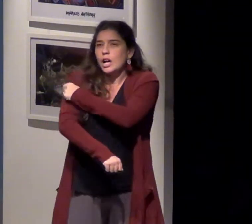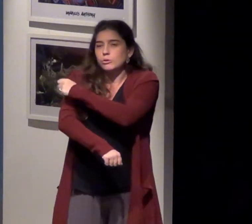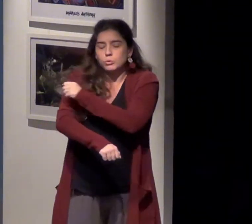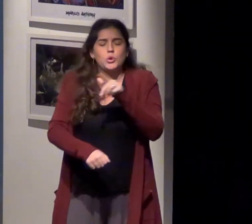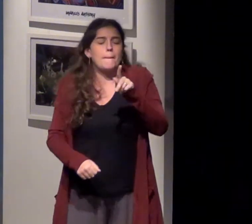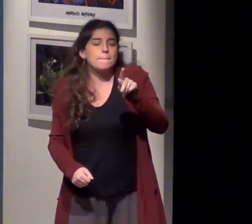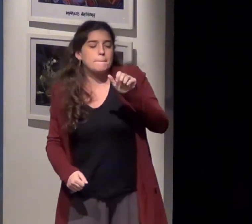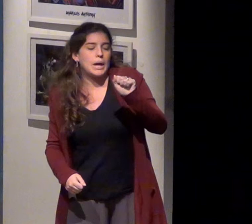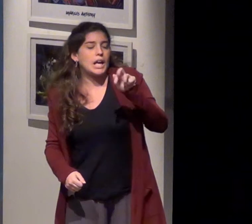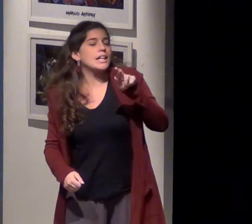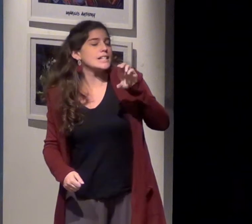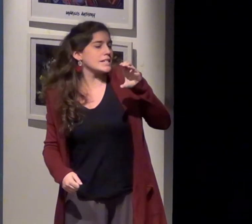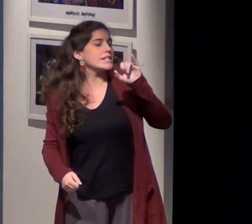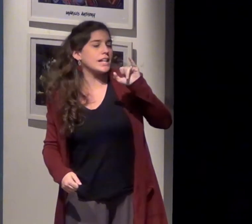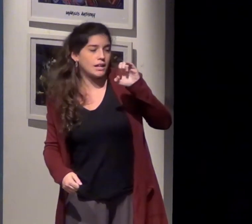acontece com o professor falando.